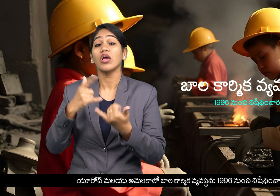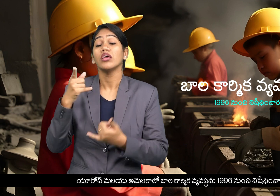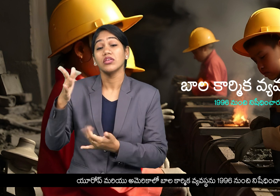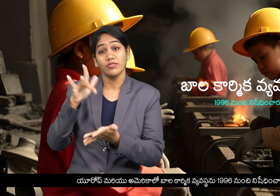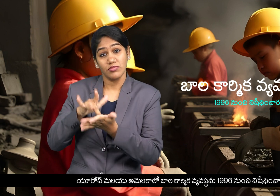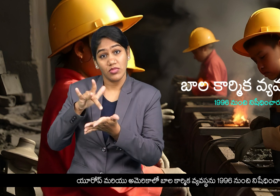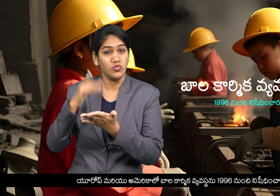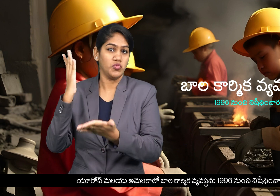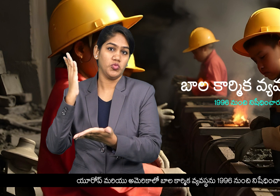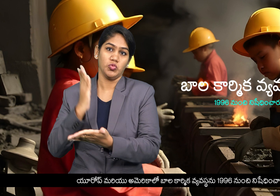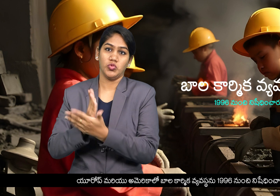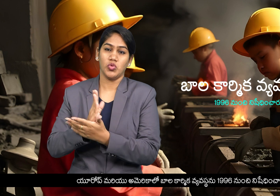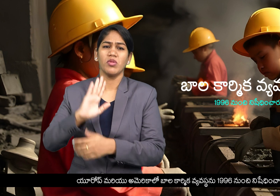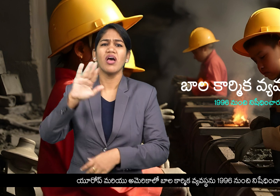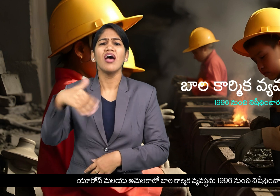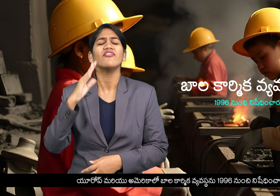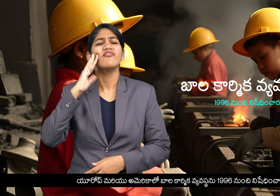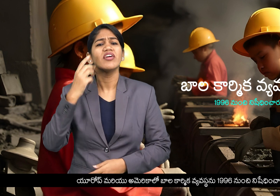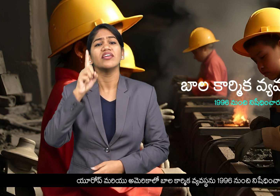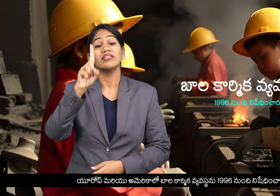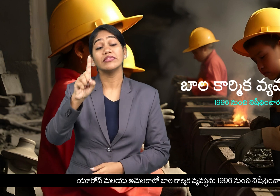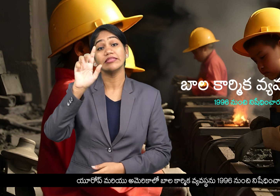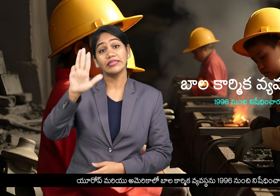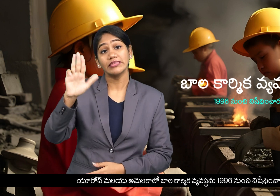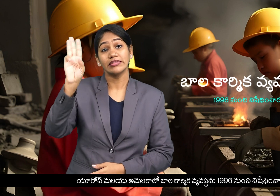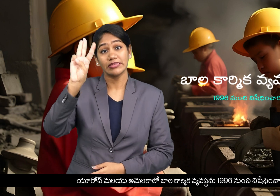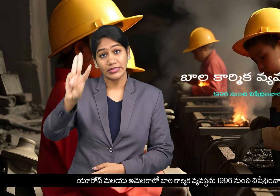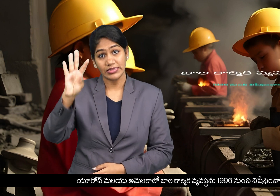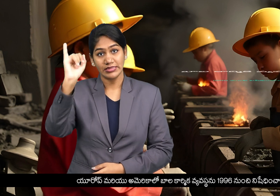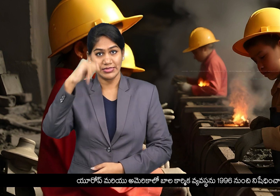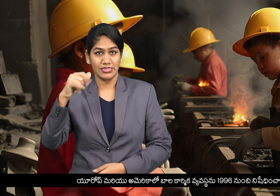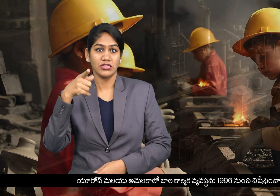కార్మిక వ్యవస్థను 1996 నుంచి నిషేధించారు.